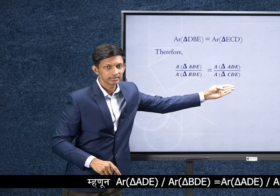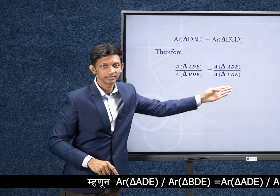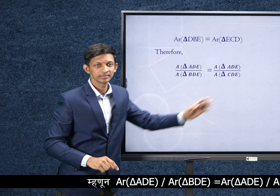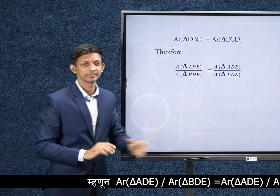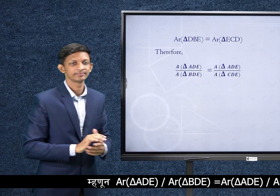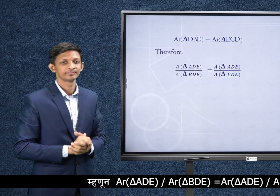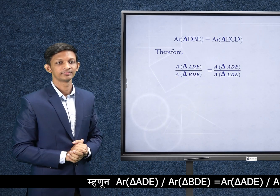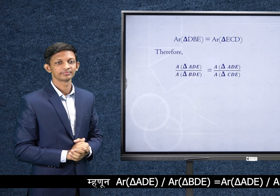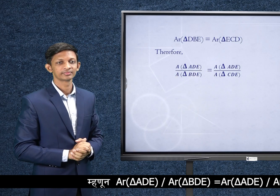CDE.